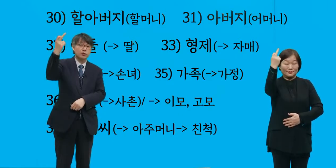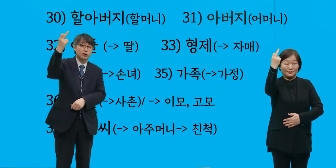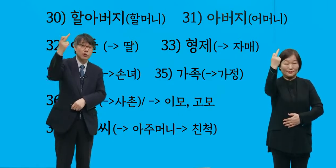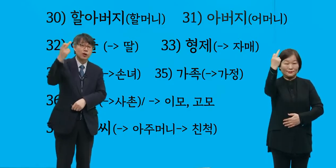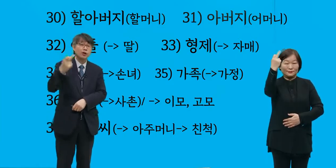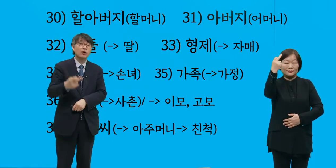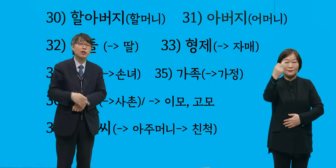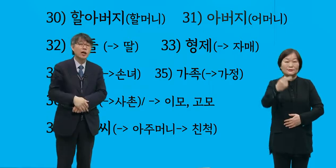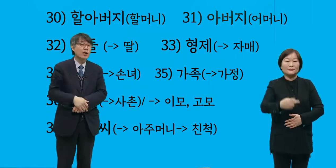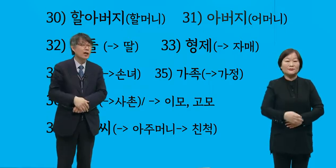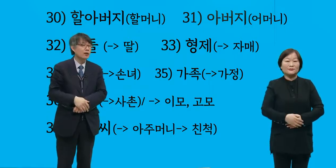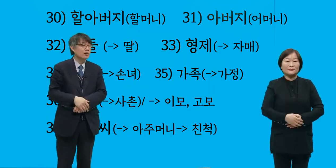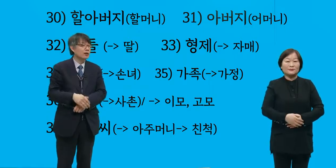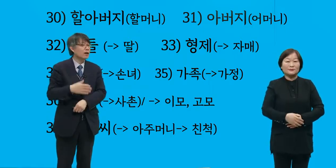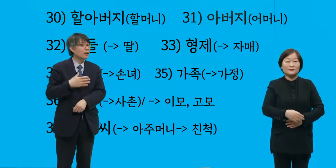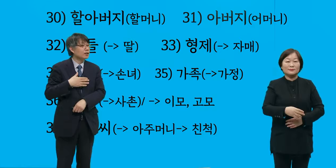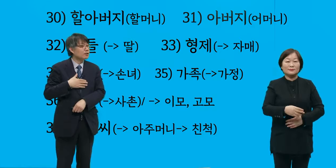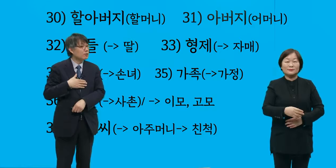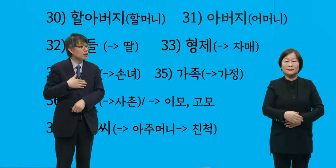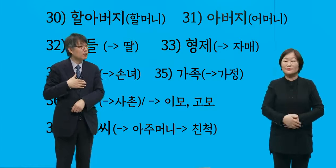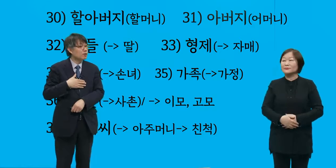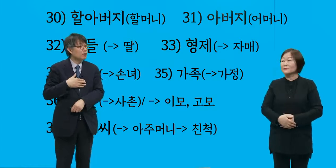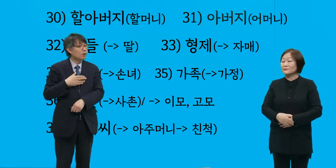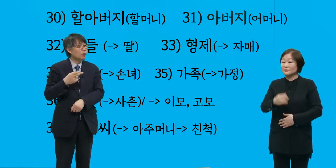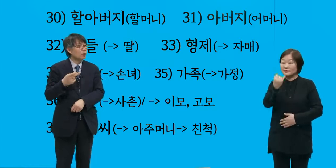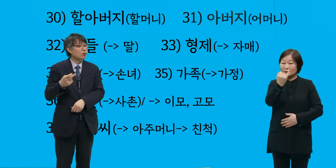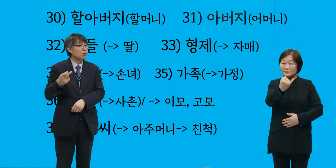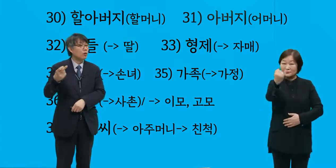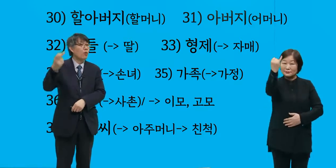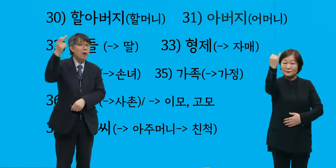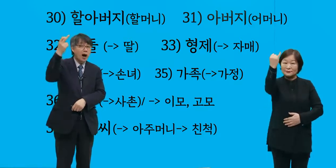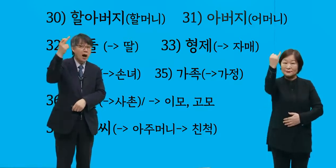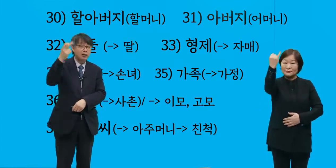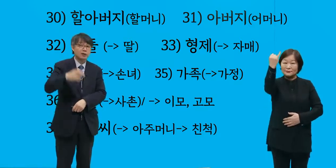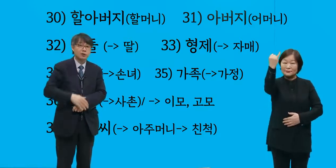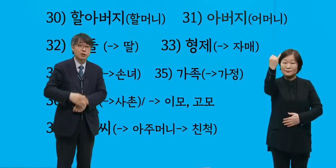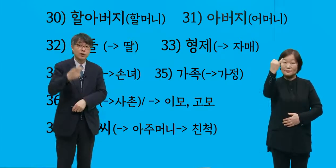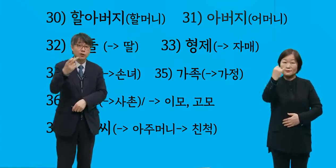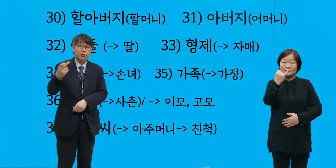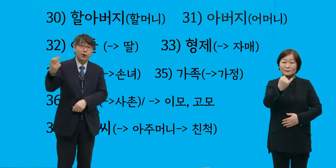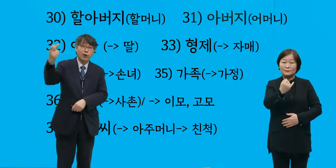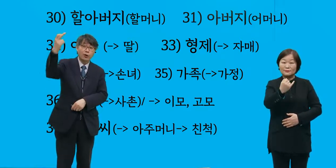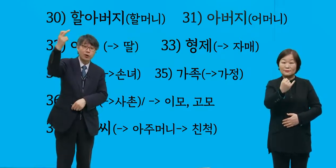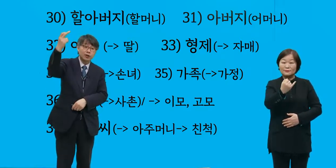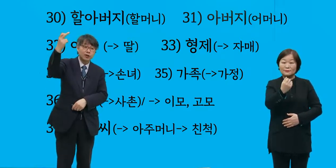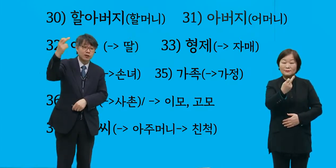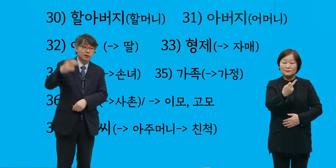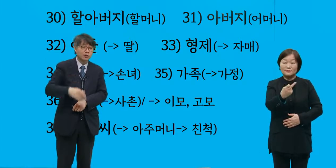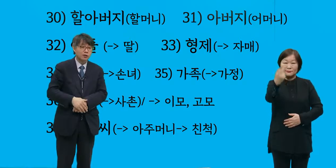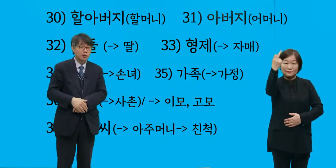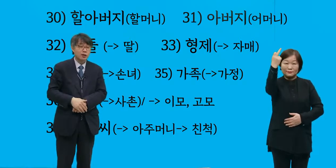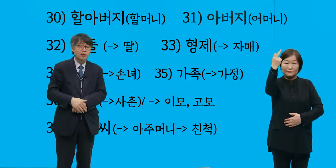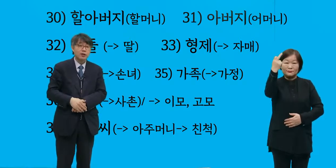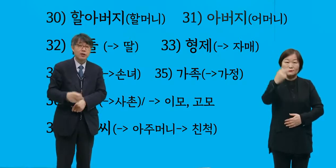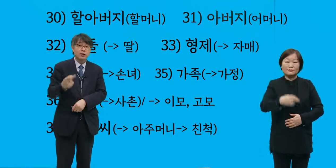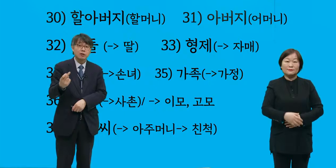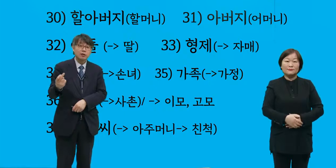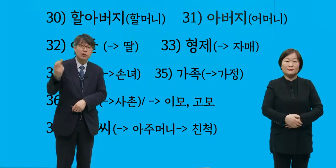형이거든요. 형이나 내가 만약에 여자면 오빠 되겠죠. 그래서 형 이런 거거든요. 근데